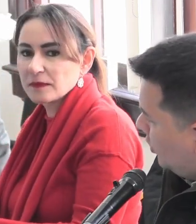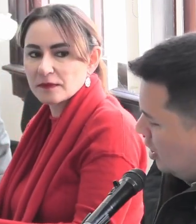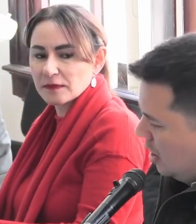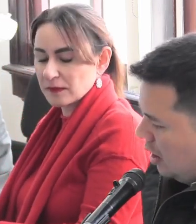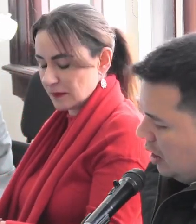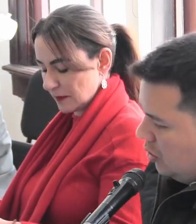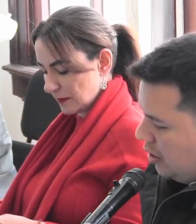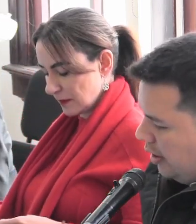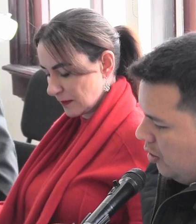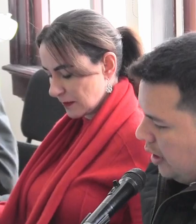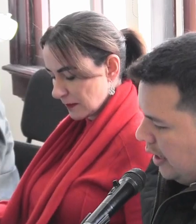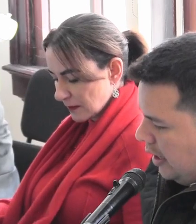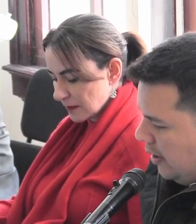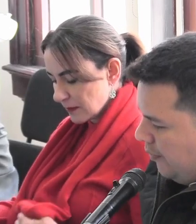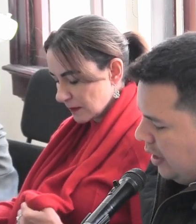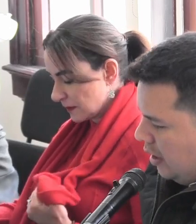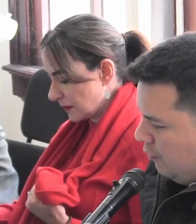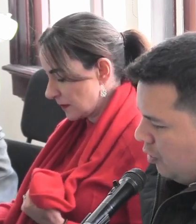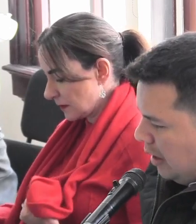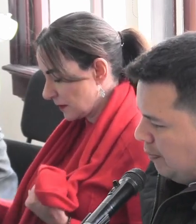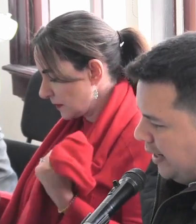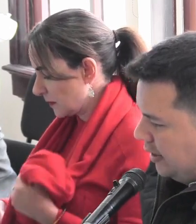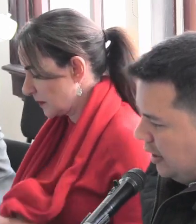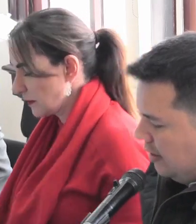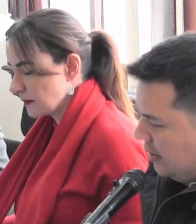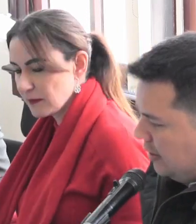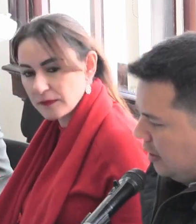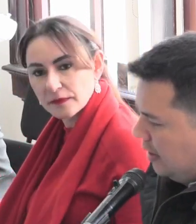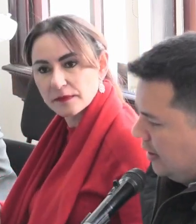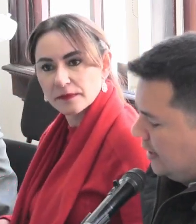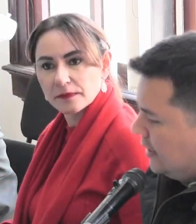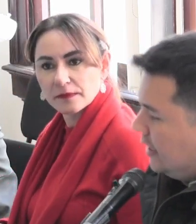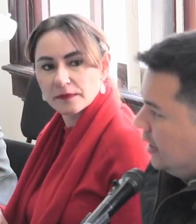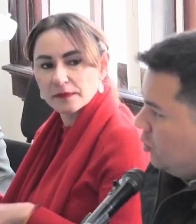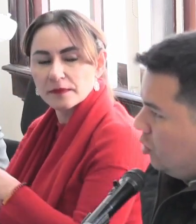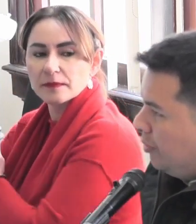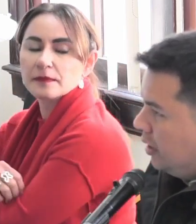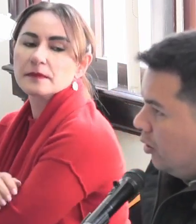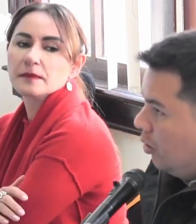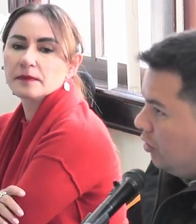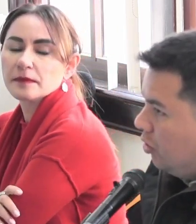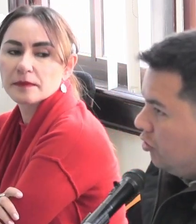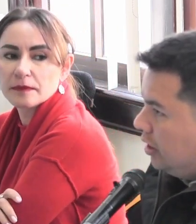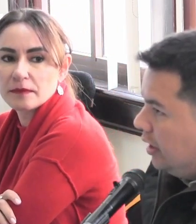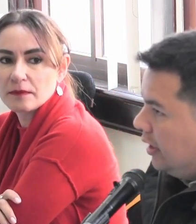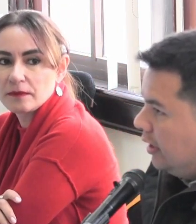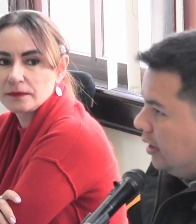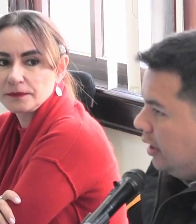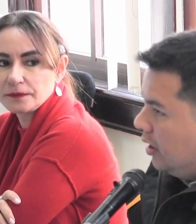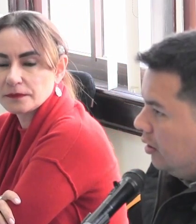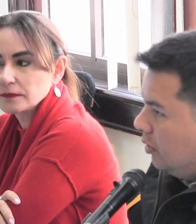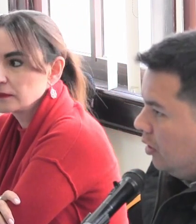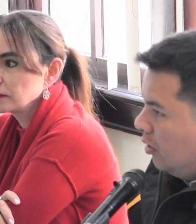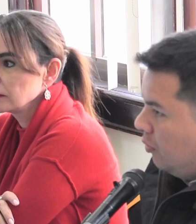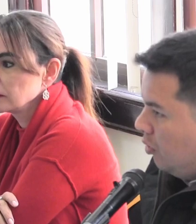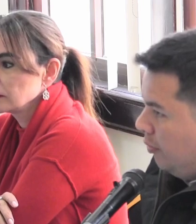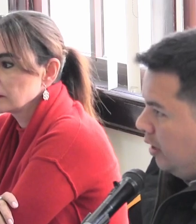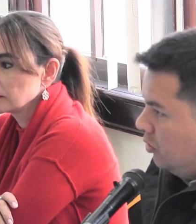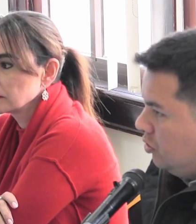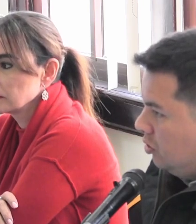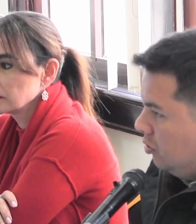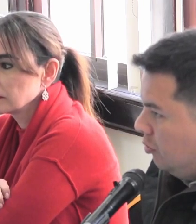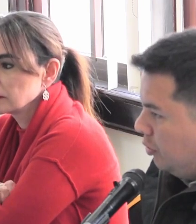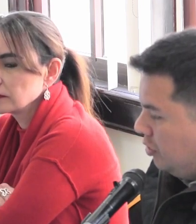ejecute. Yo creo que el formar parte en estas entrevistas de un comité de evaluación sí tiene que tener por